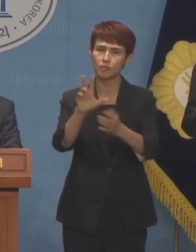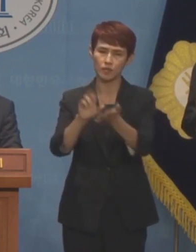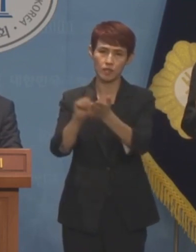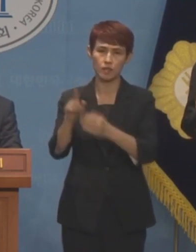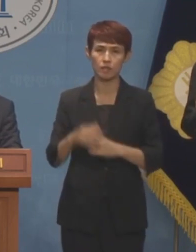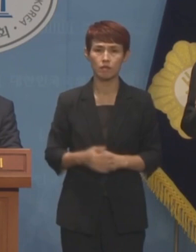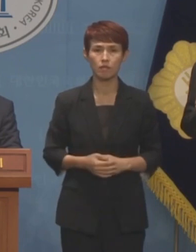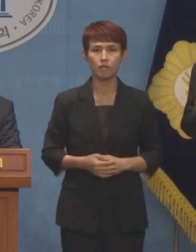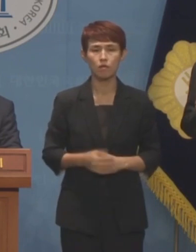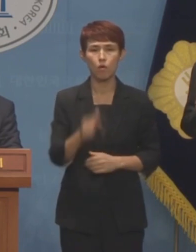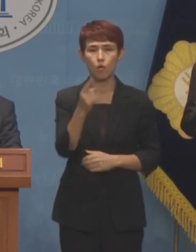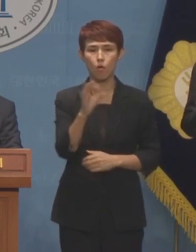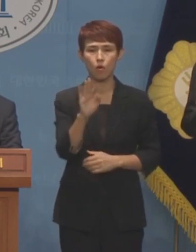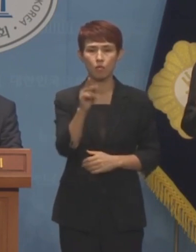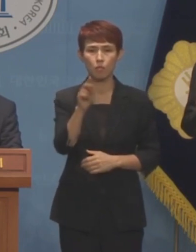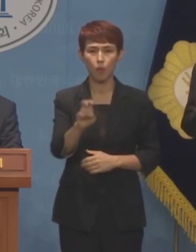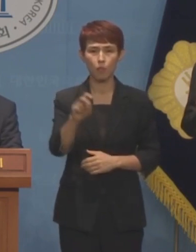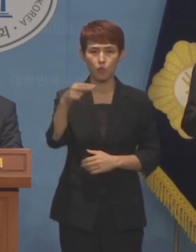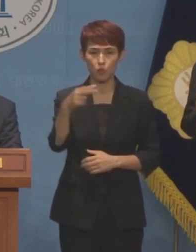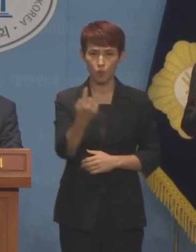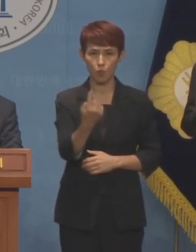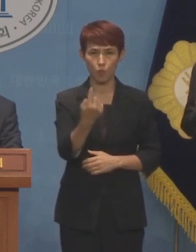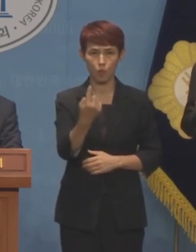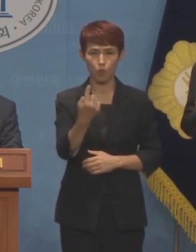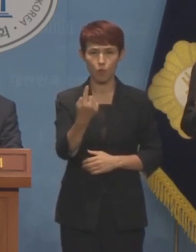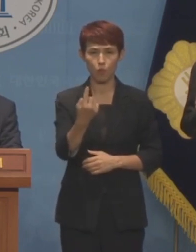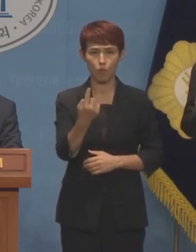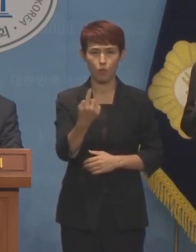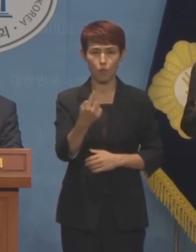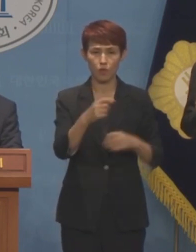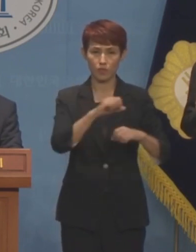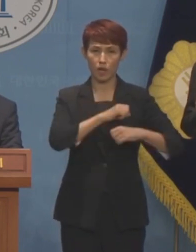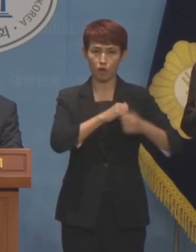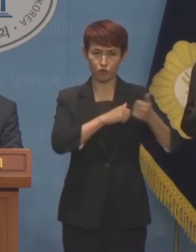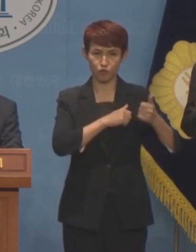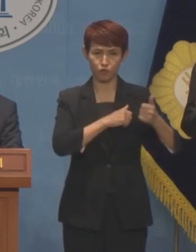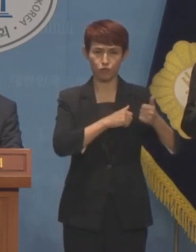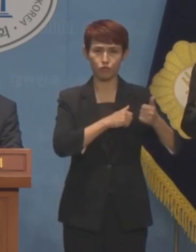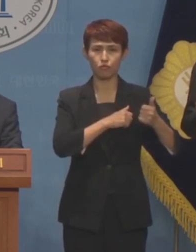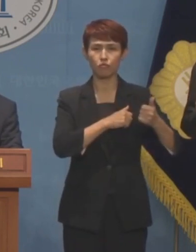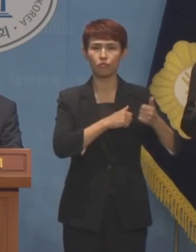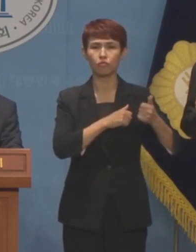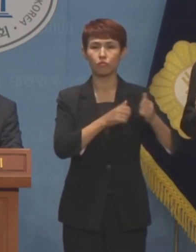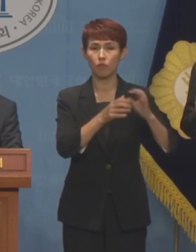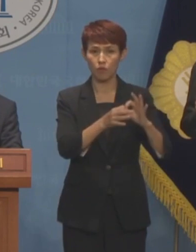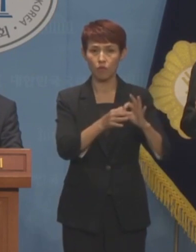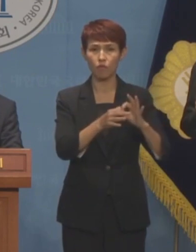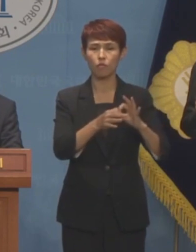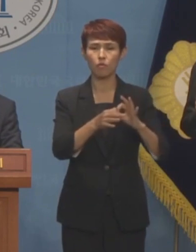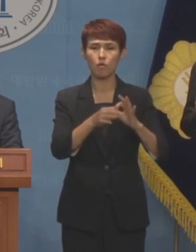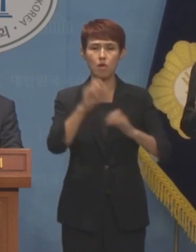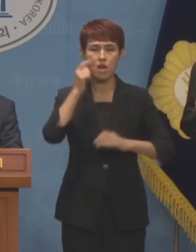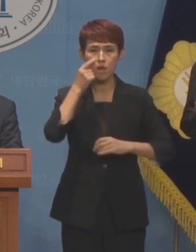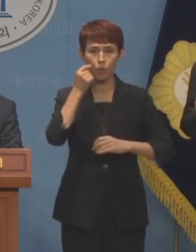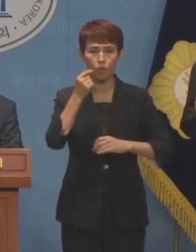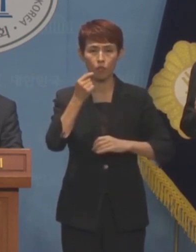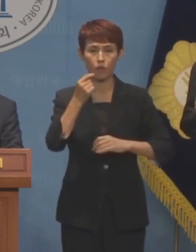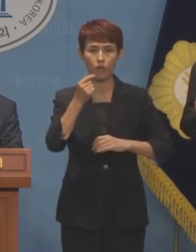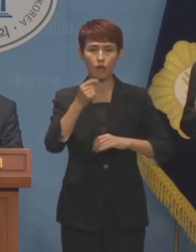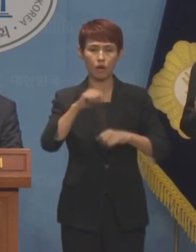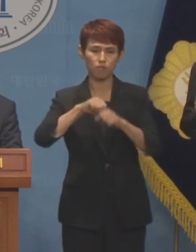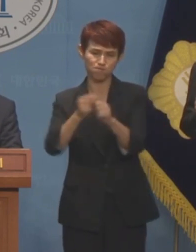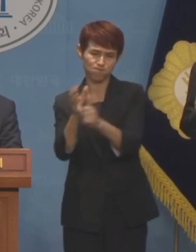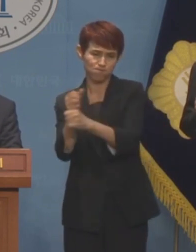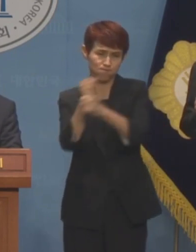지난번 홍범도 장군 격하에 이어 최근 일제강점기 조선인 강제노역 현장인 사도광산의